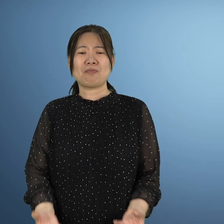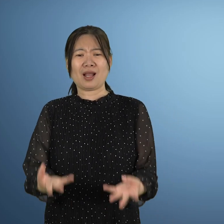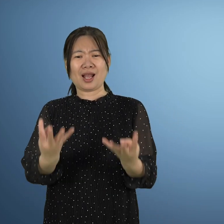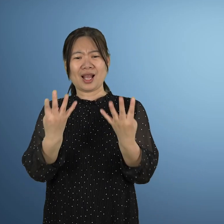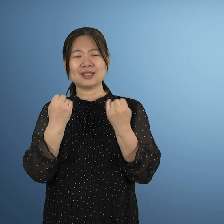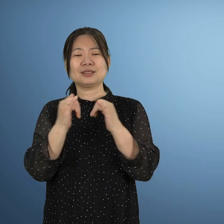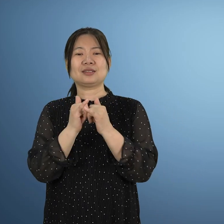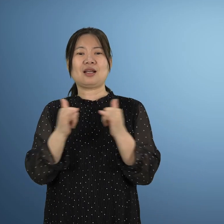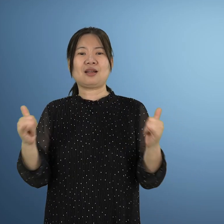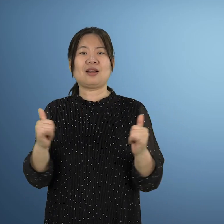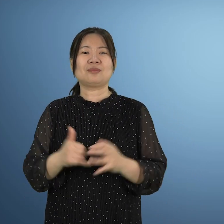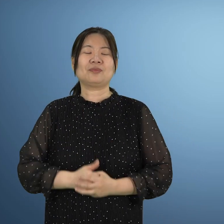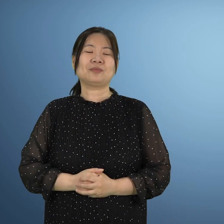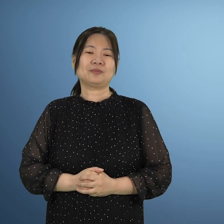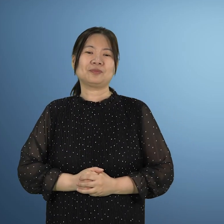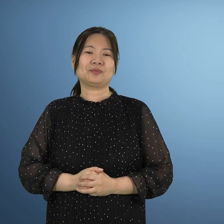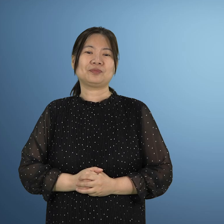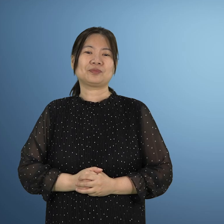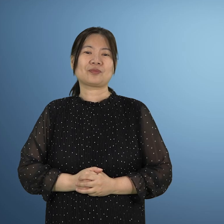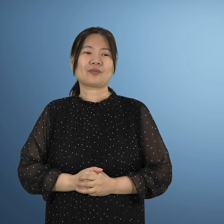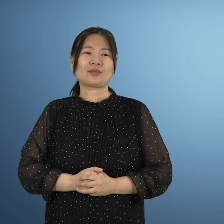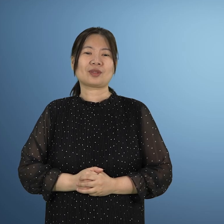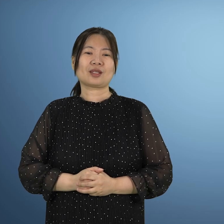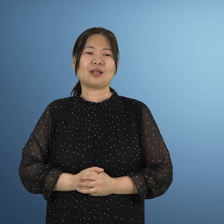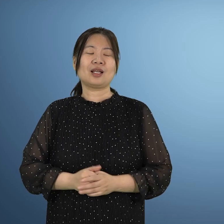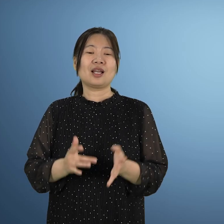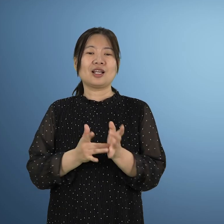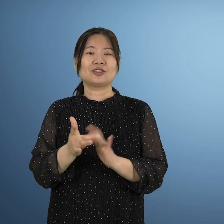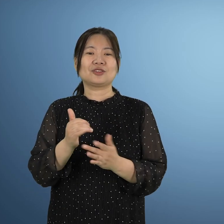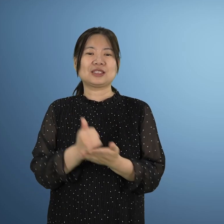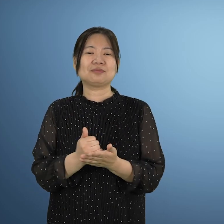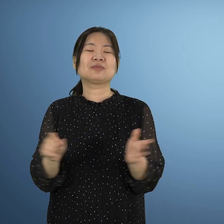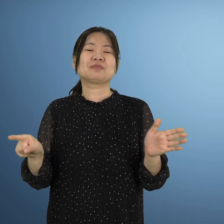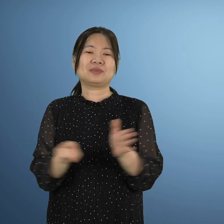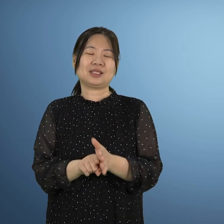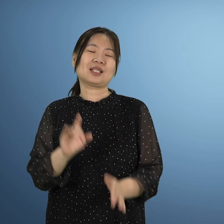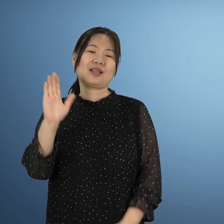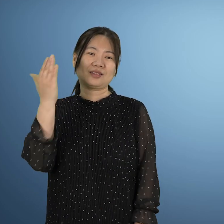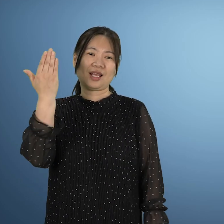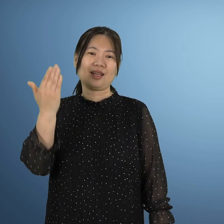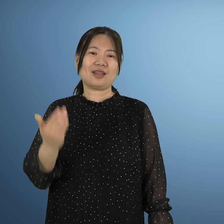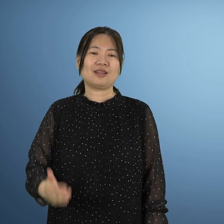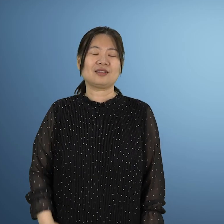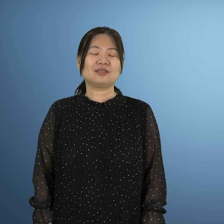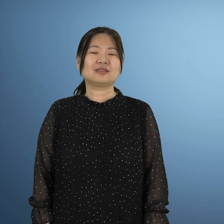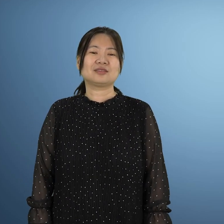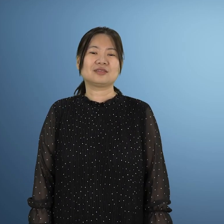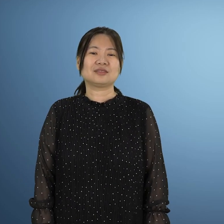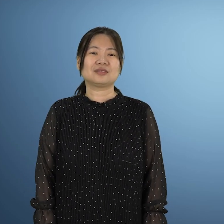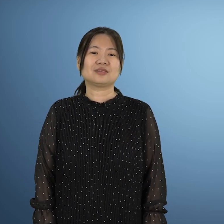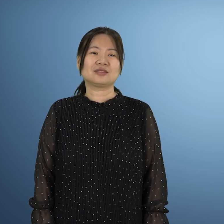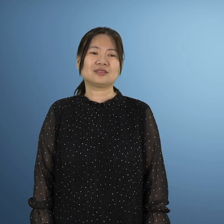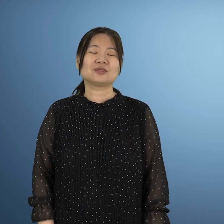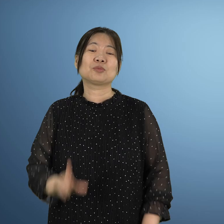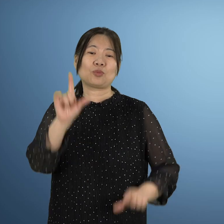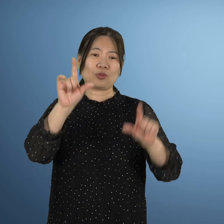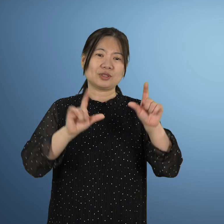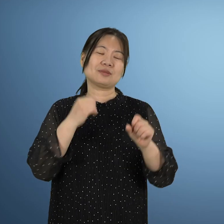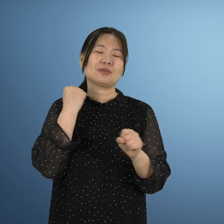많은 사람들이 예수의 생명 안으로 들어오는 큰 흐름을 만들어 버리고